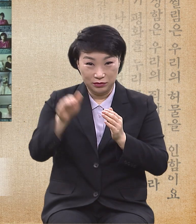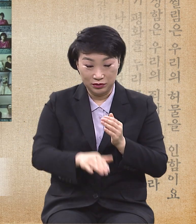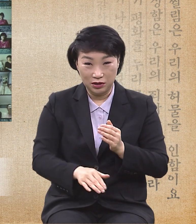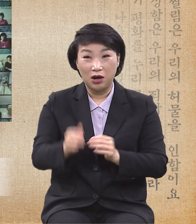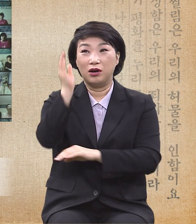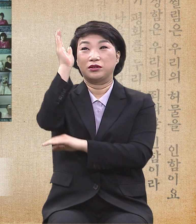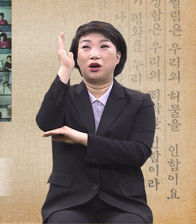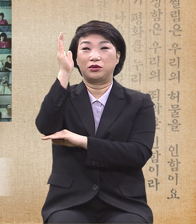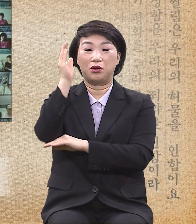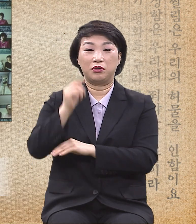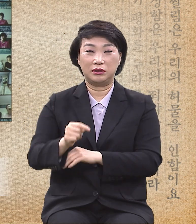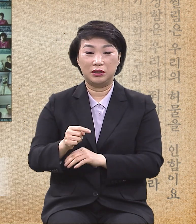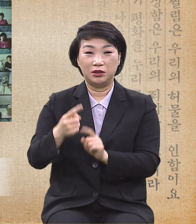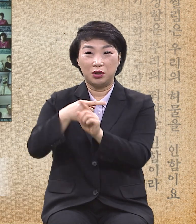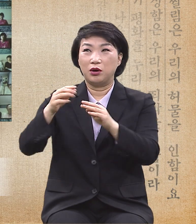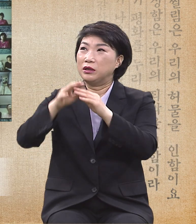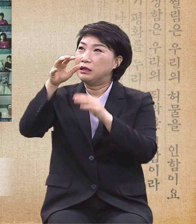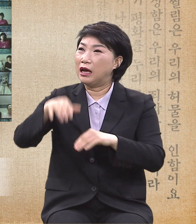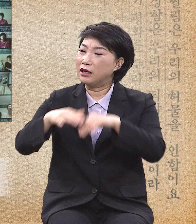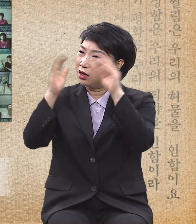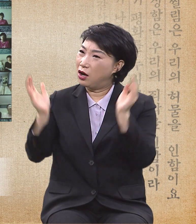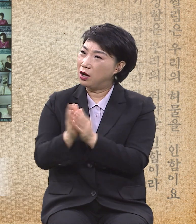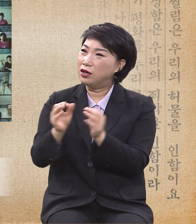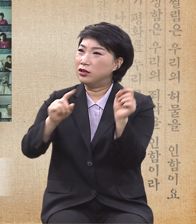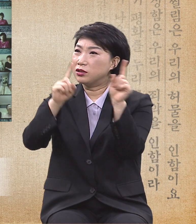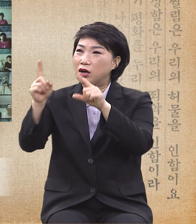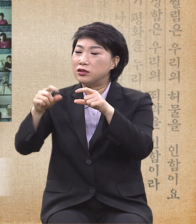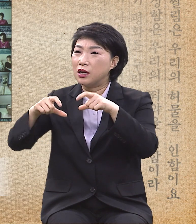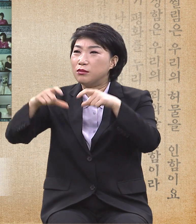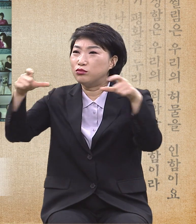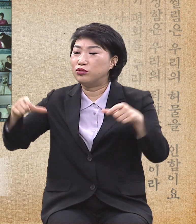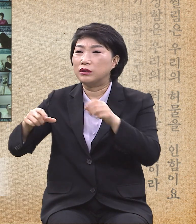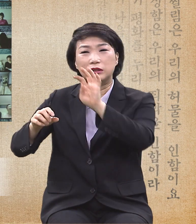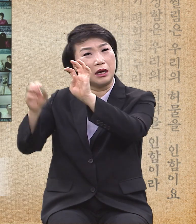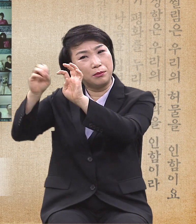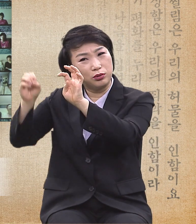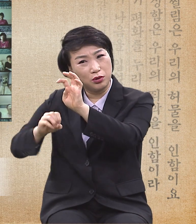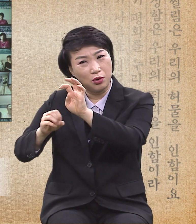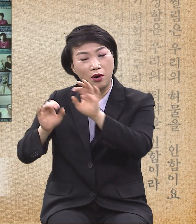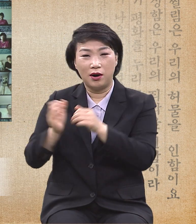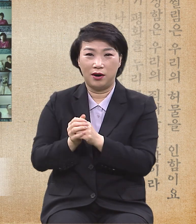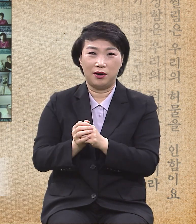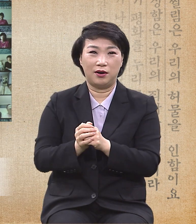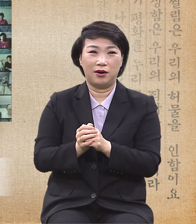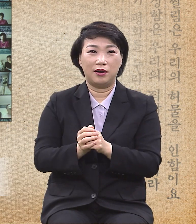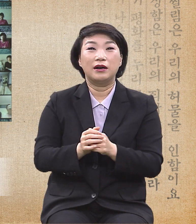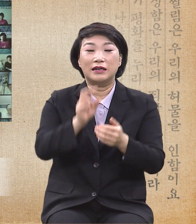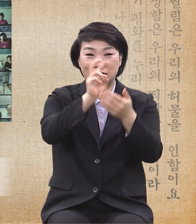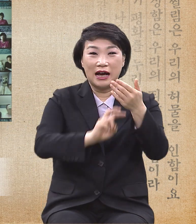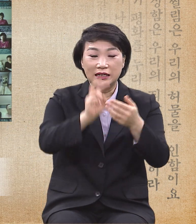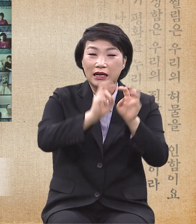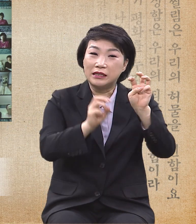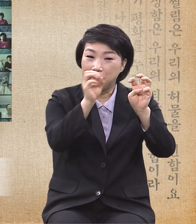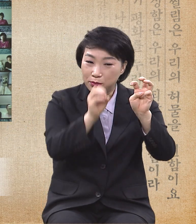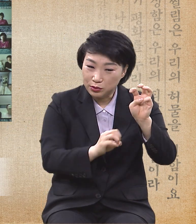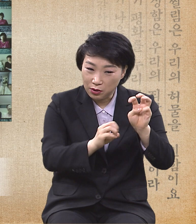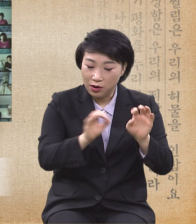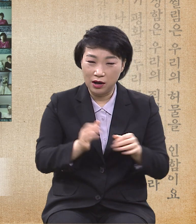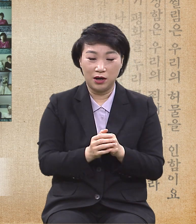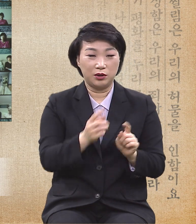설교가 교회 전체 부흥의 한 40%, 찬양이 30%, 교회